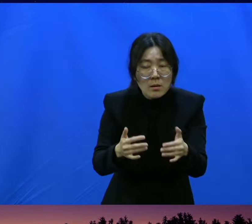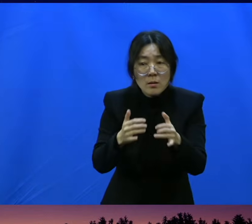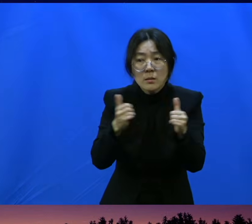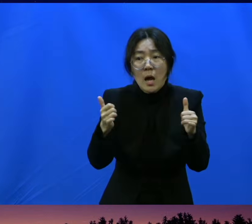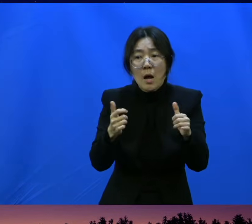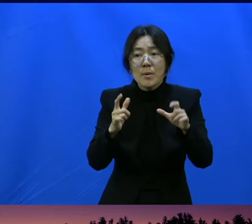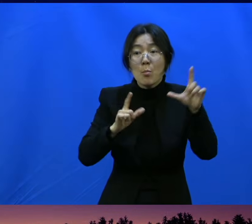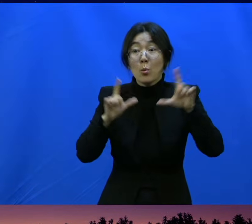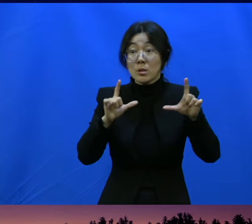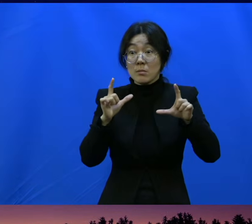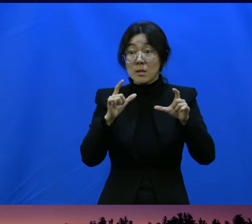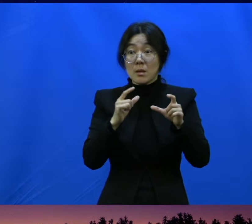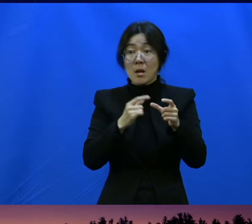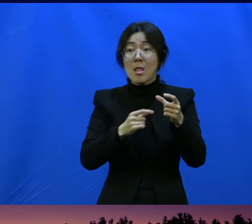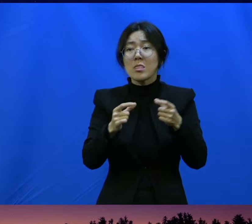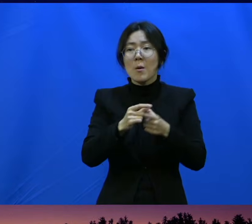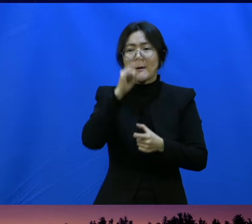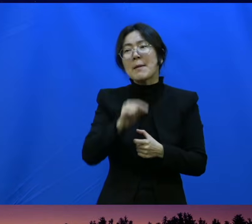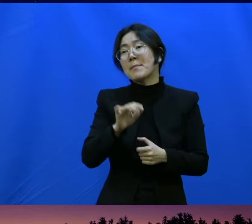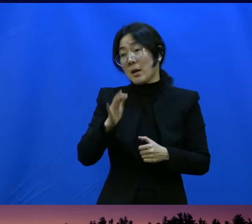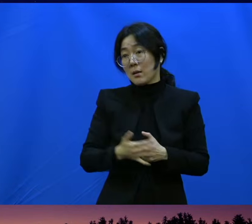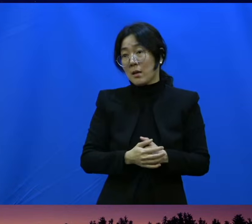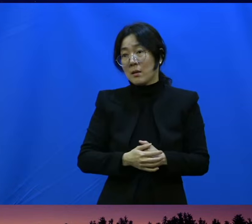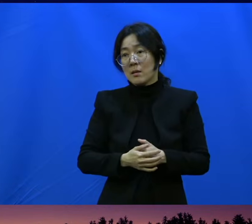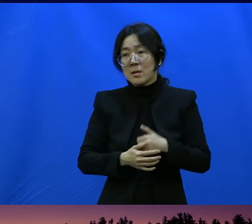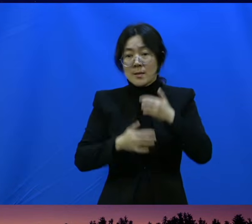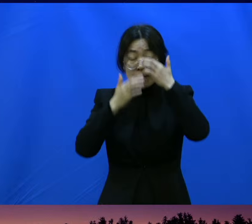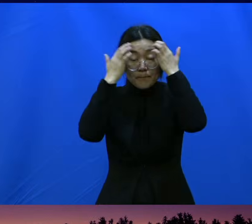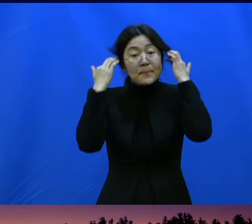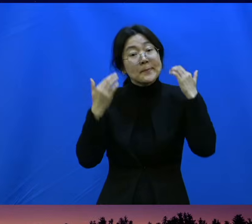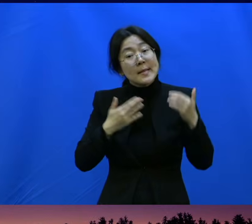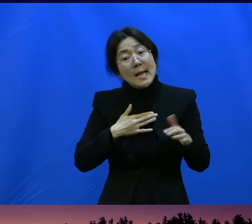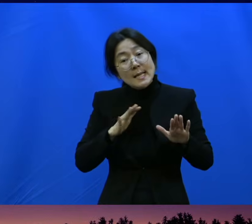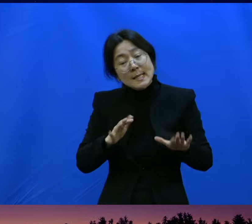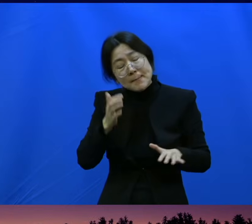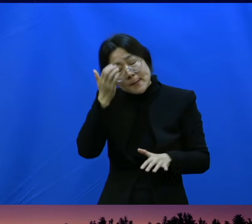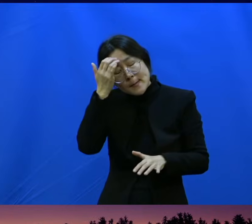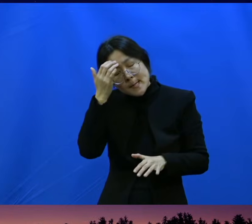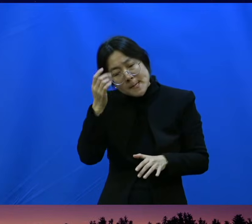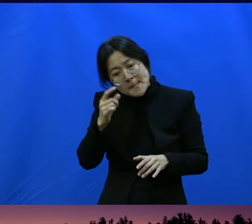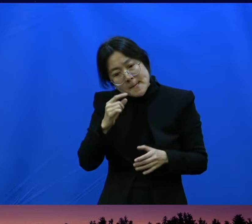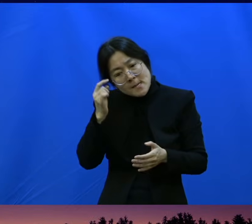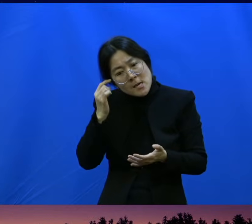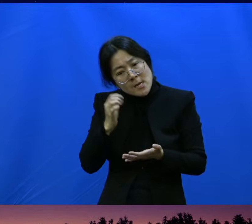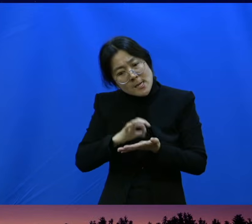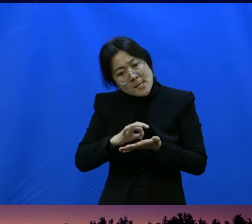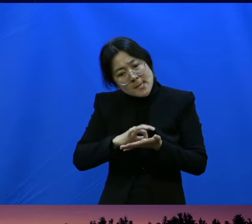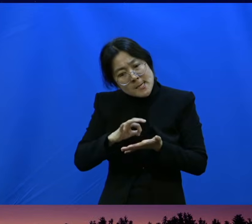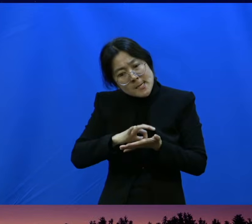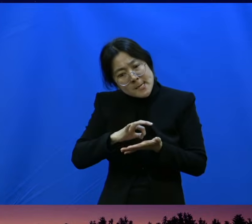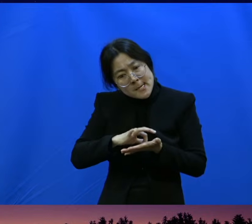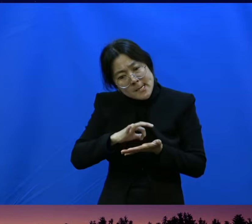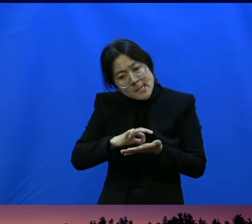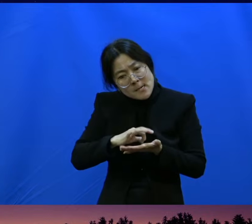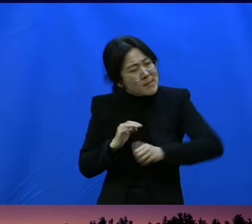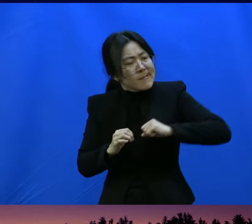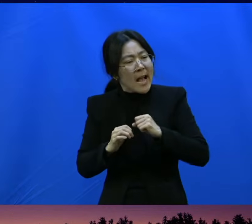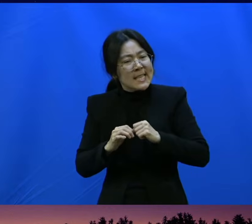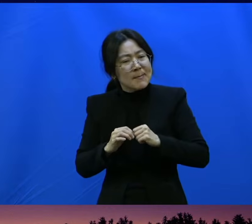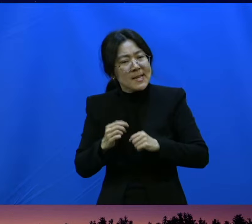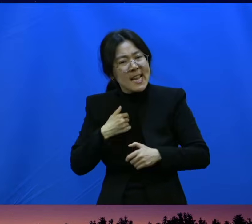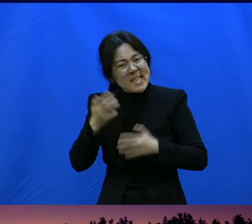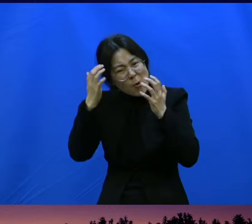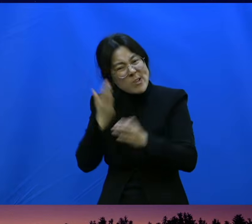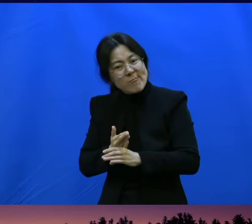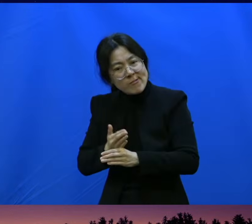자기의 고통만 들여다보는 거예요. 그래서 여러분, 사실 여러분 고통에 빠질 때 위험한 것은 그 고통에 사로잡히다